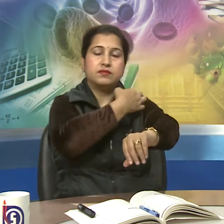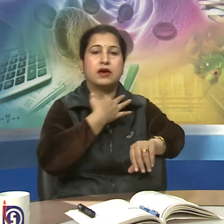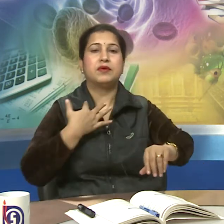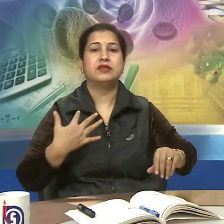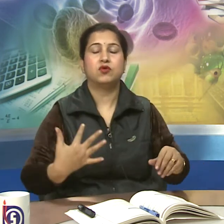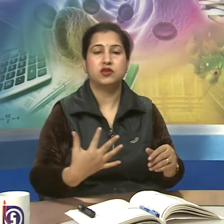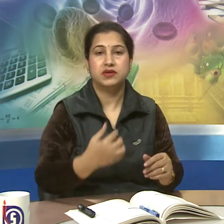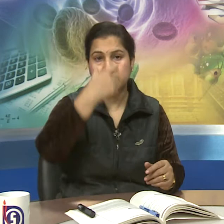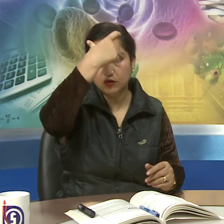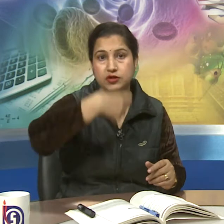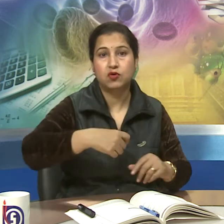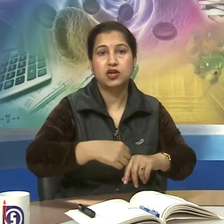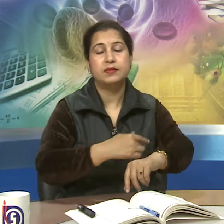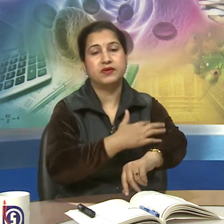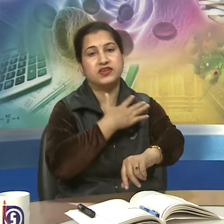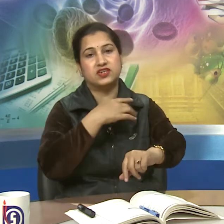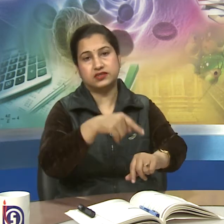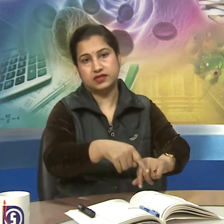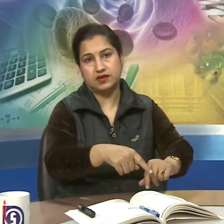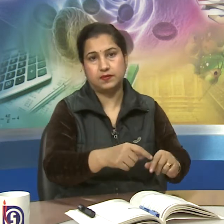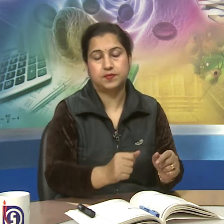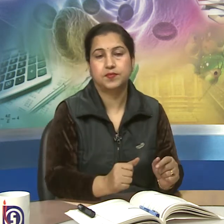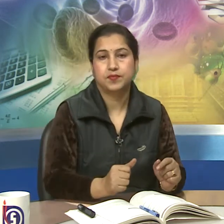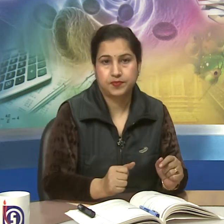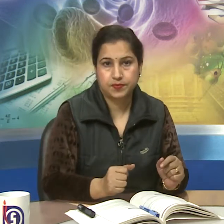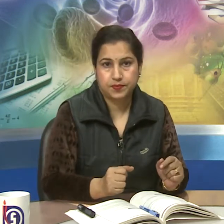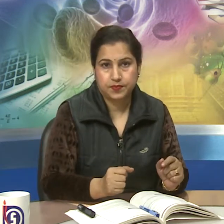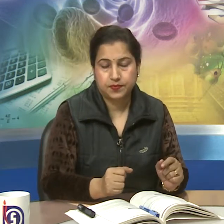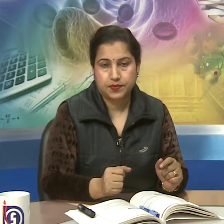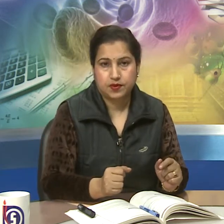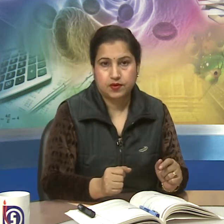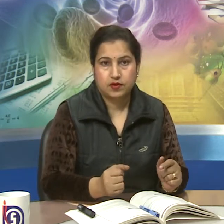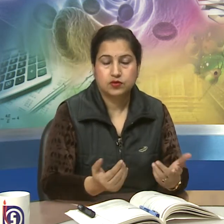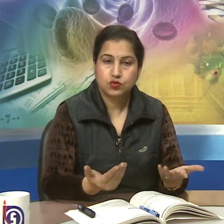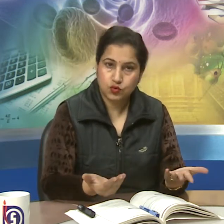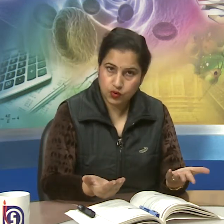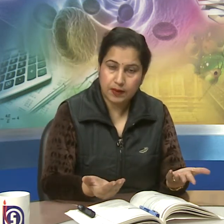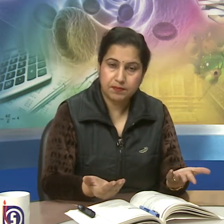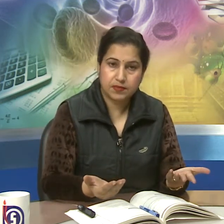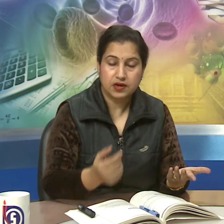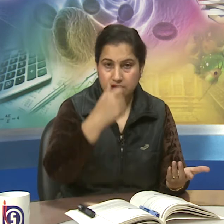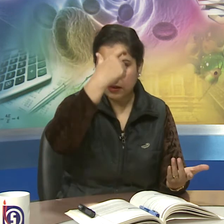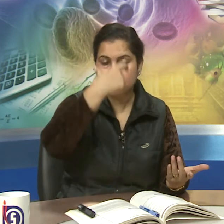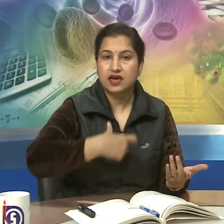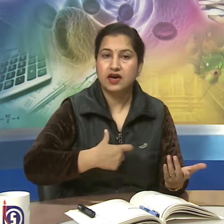हमारी बॉडी में ही ह्यूमन बॉडी में प्रवेश कर जाते हैं है तो हम इंसान